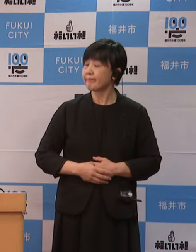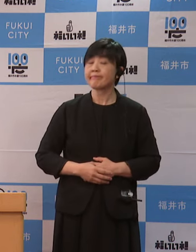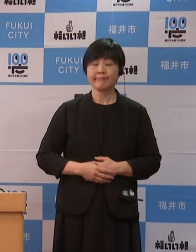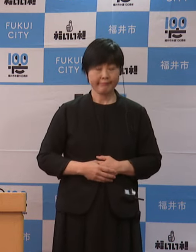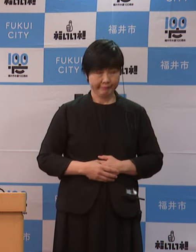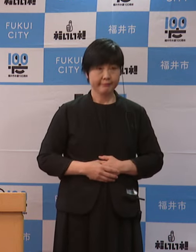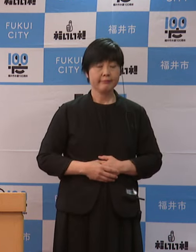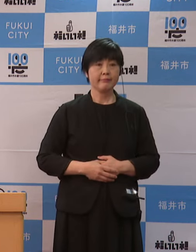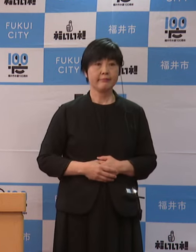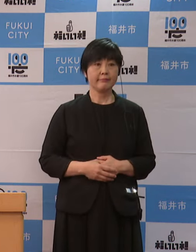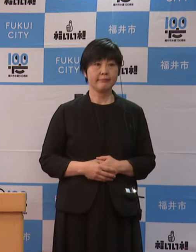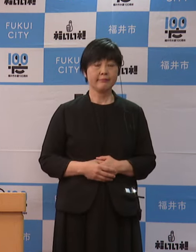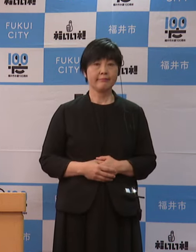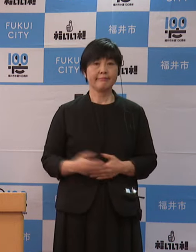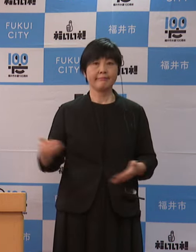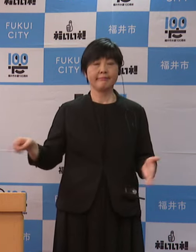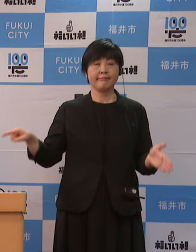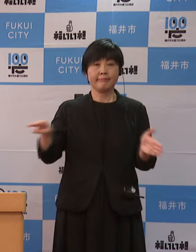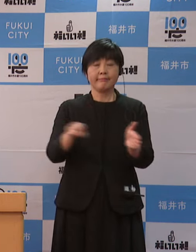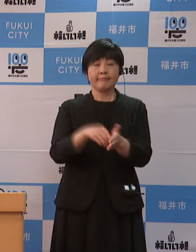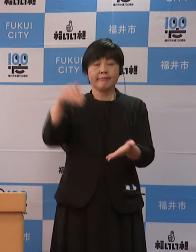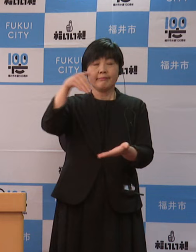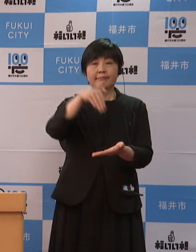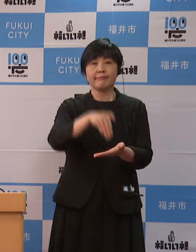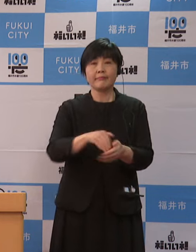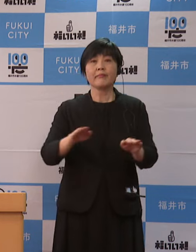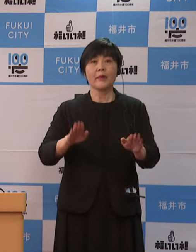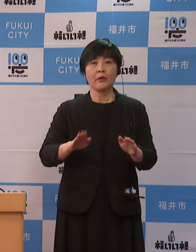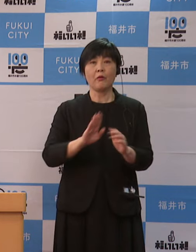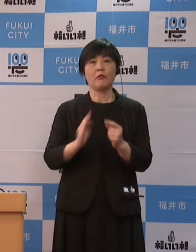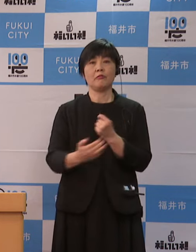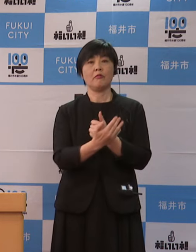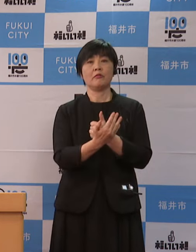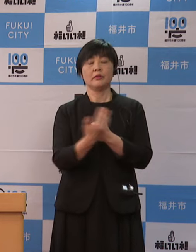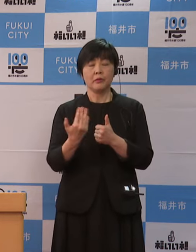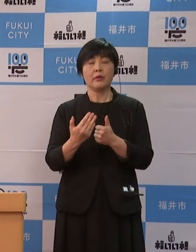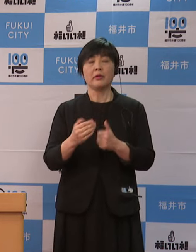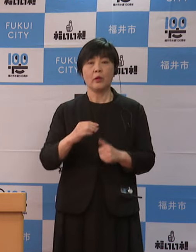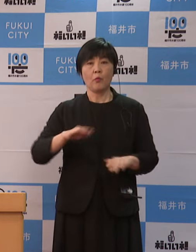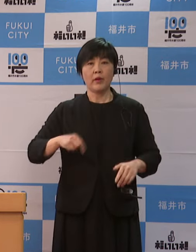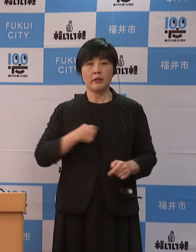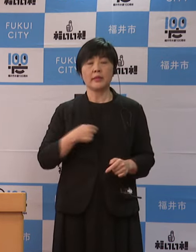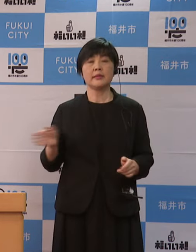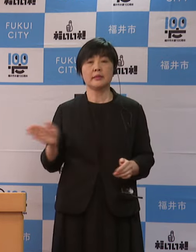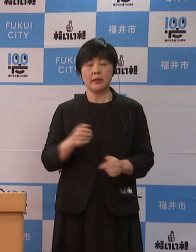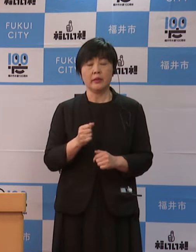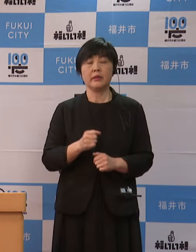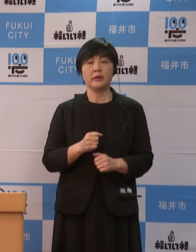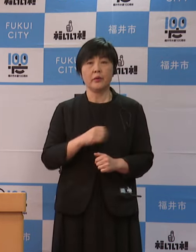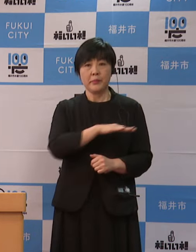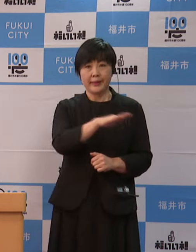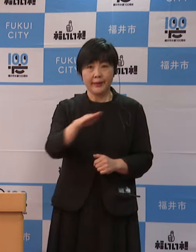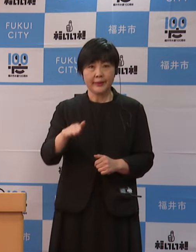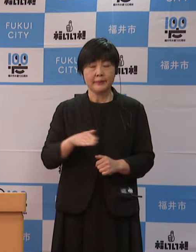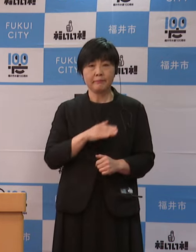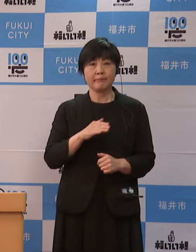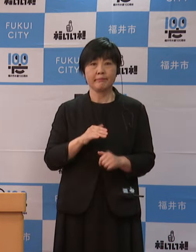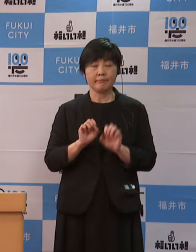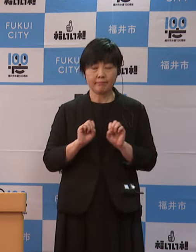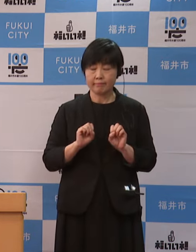はい、以上がですね、今回の、まあ、記者会見の私からの皆様方への、